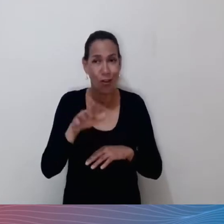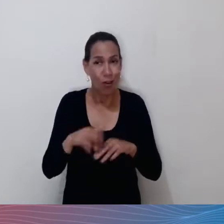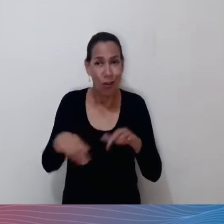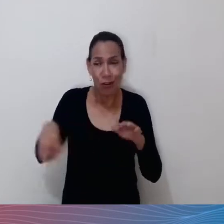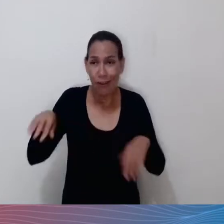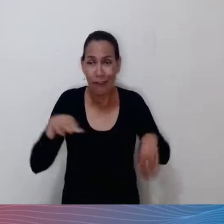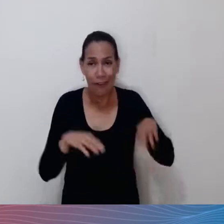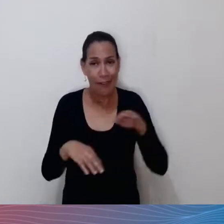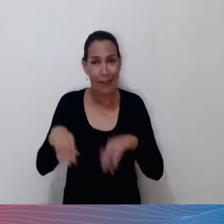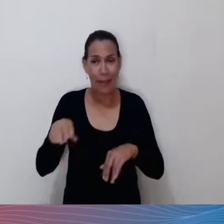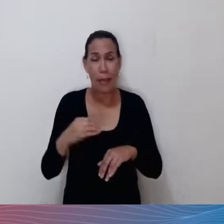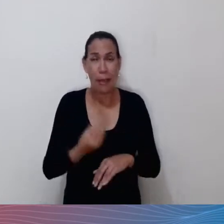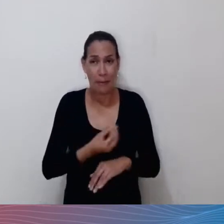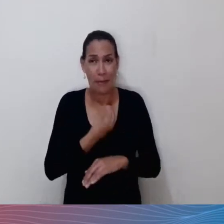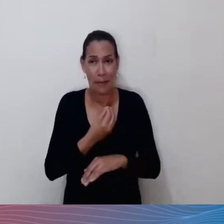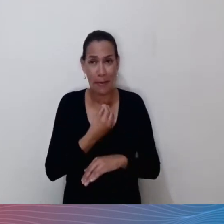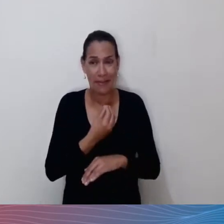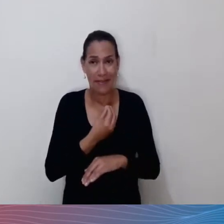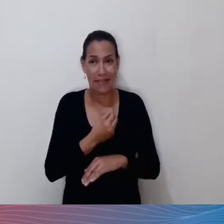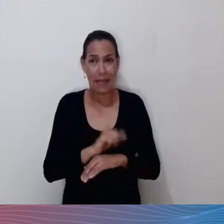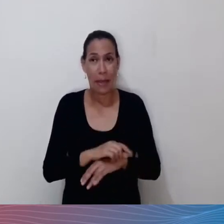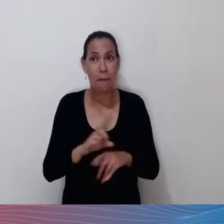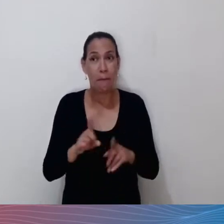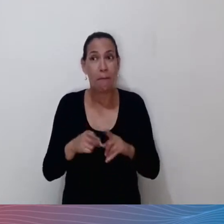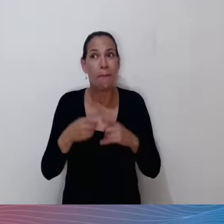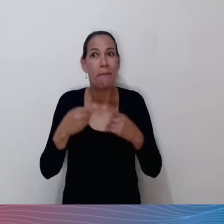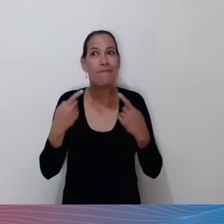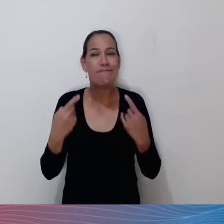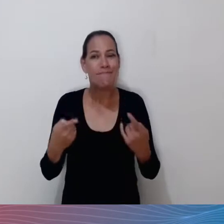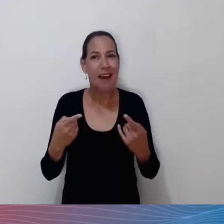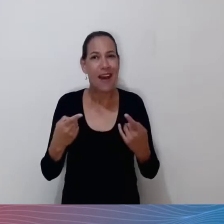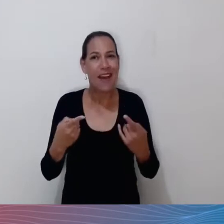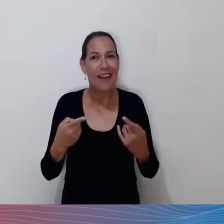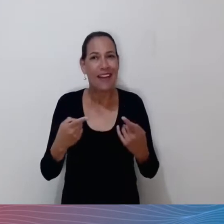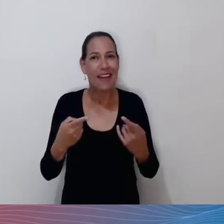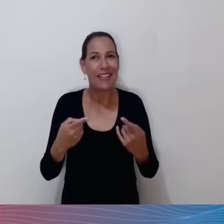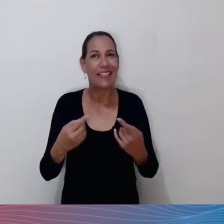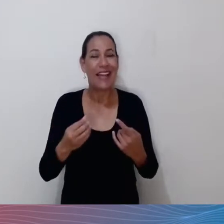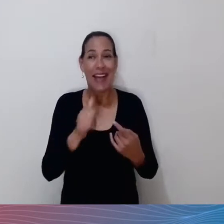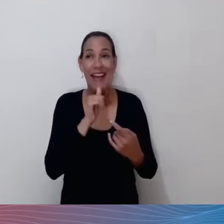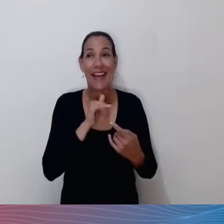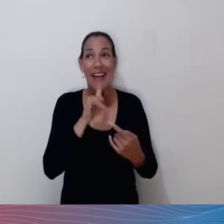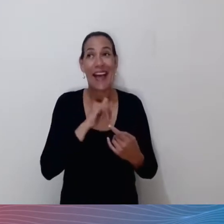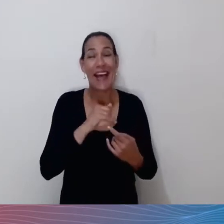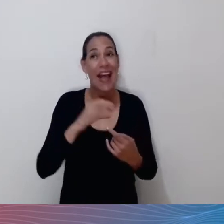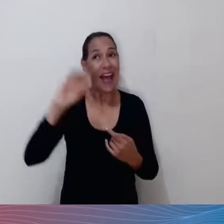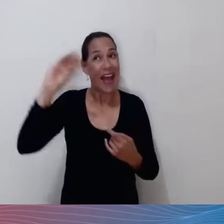recebeu como graça, te deu dom,